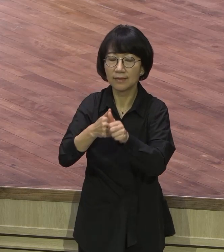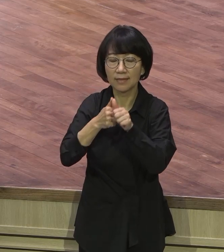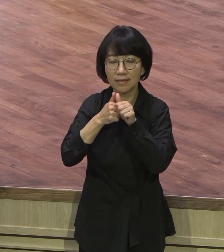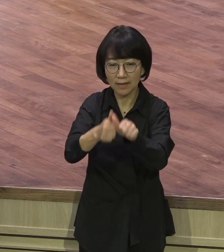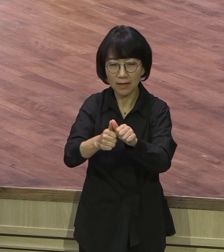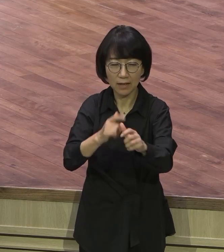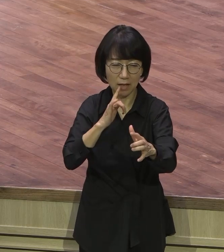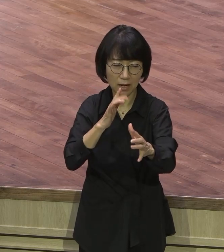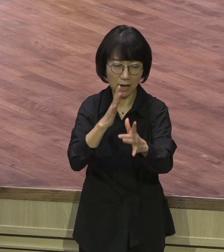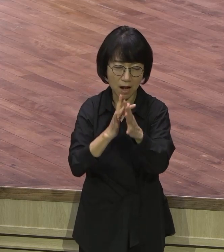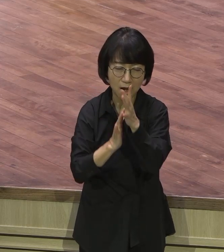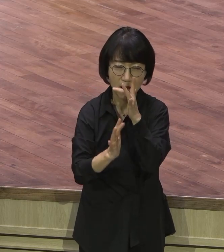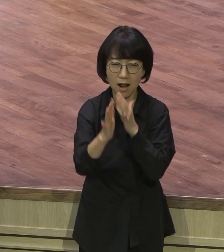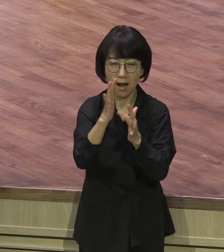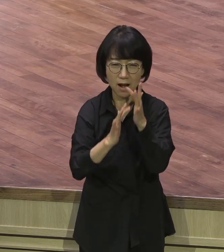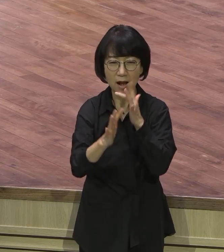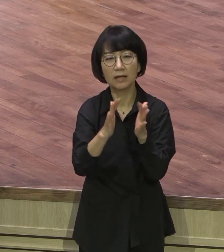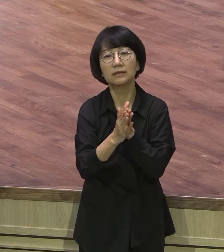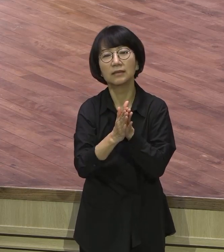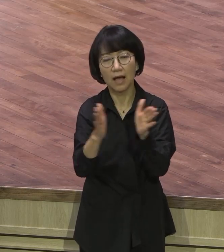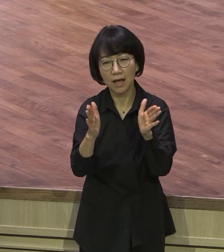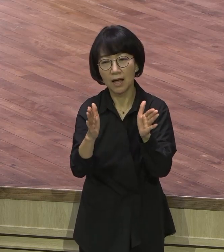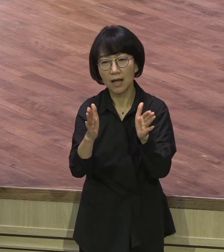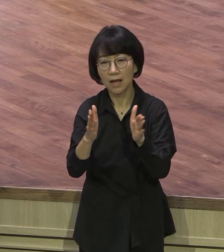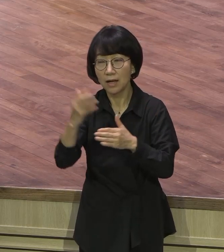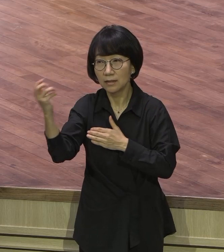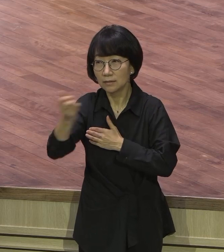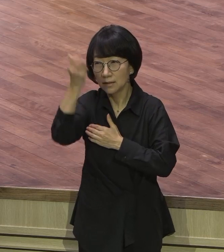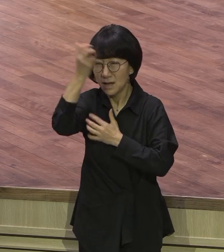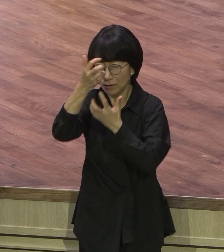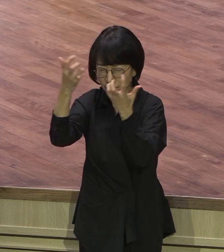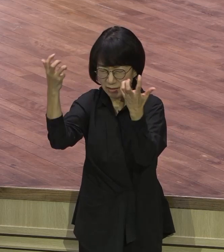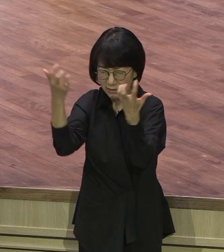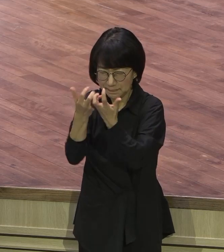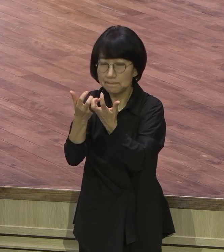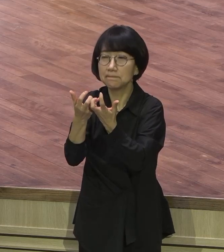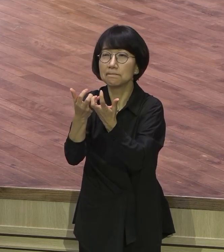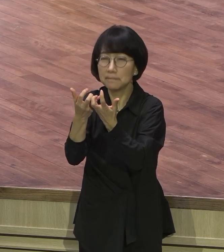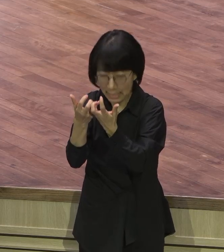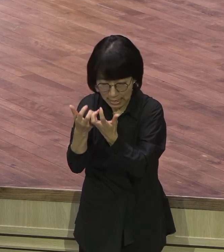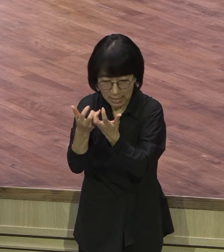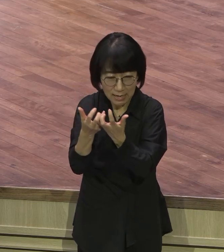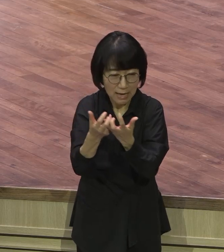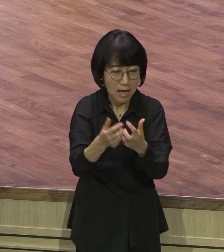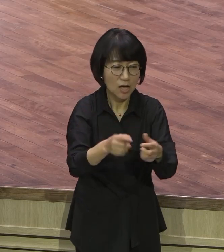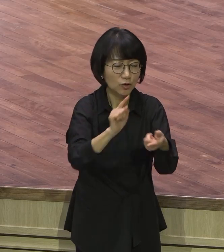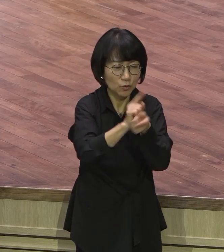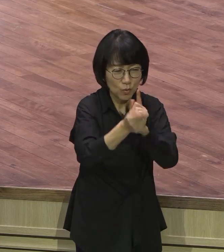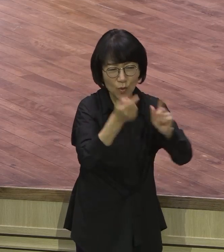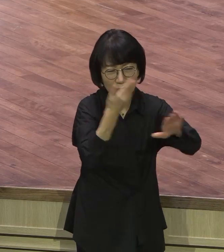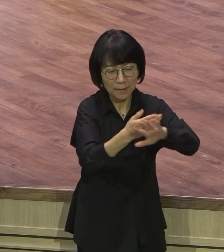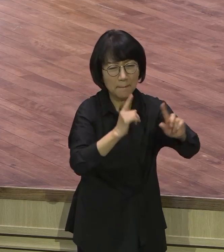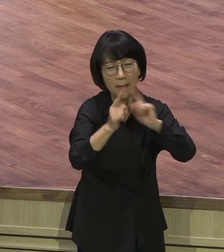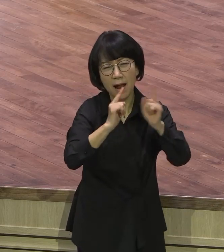성령 충만 받고 그때부터 모든 120명 이